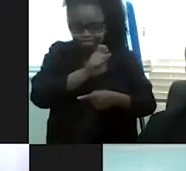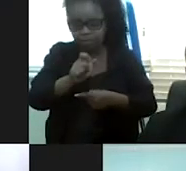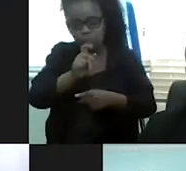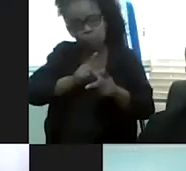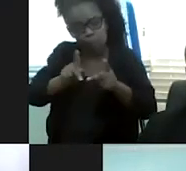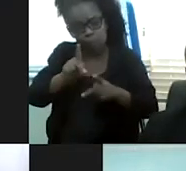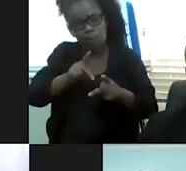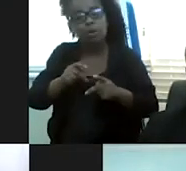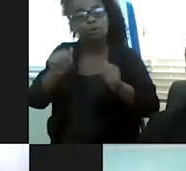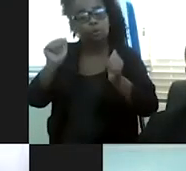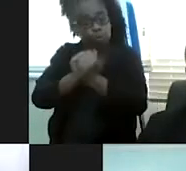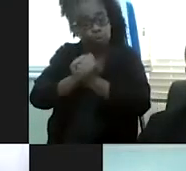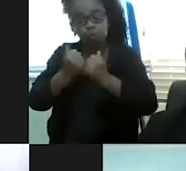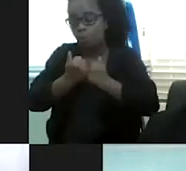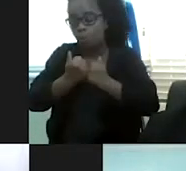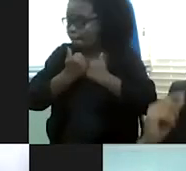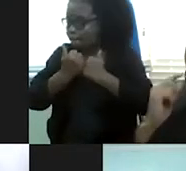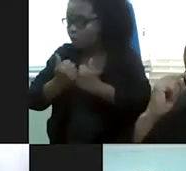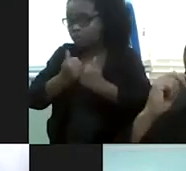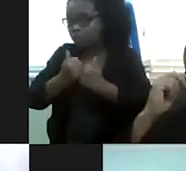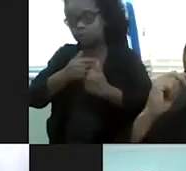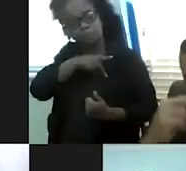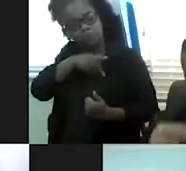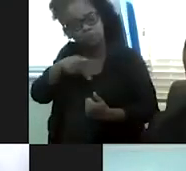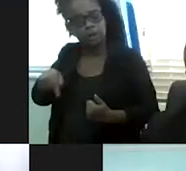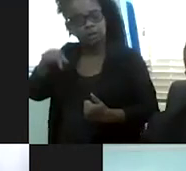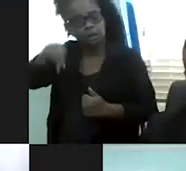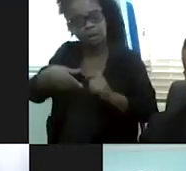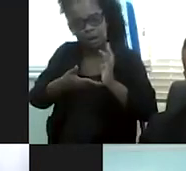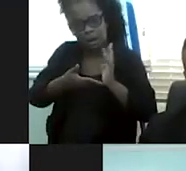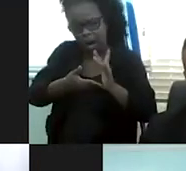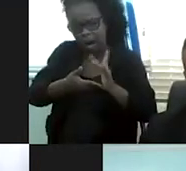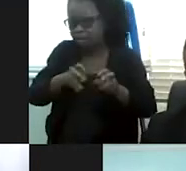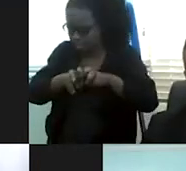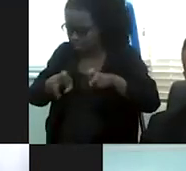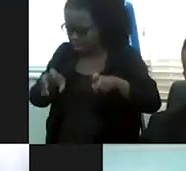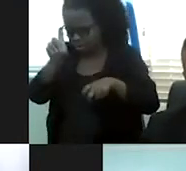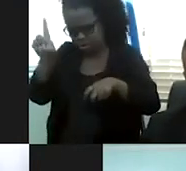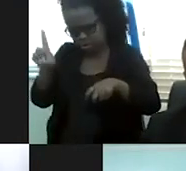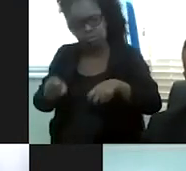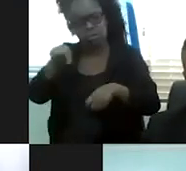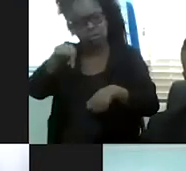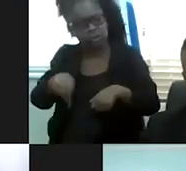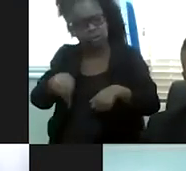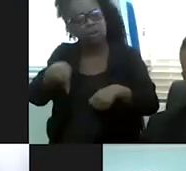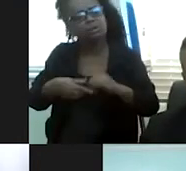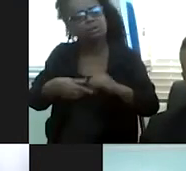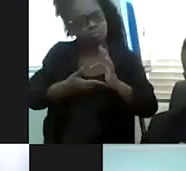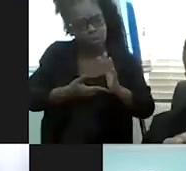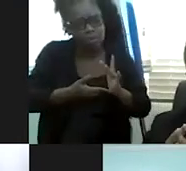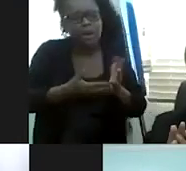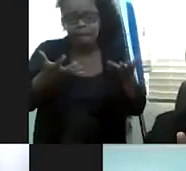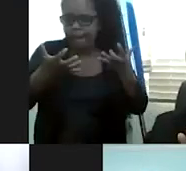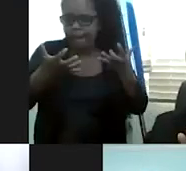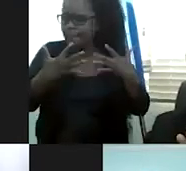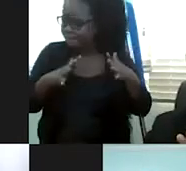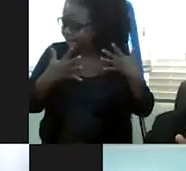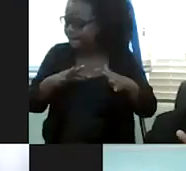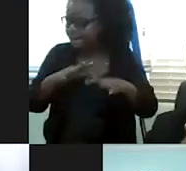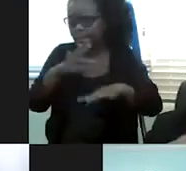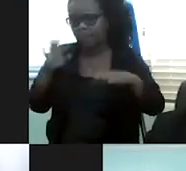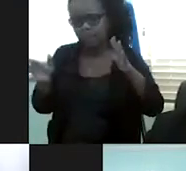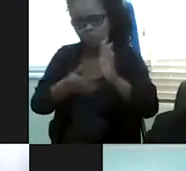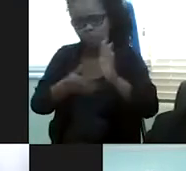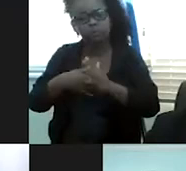apoio irrestrito da presidência desta casa, da mesa diretora desta casa. Quero parabenizar os vereadores